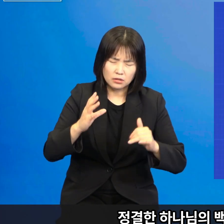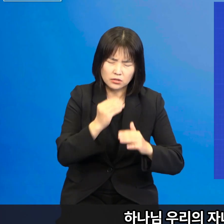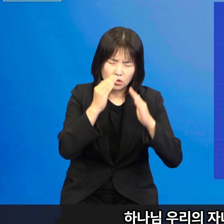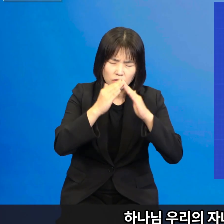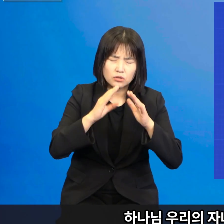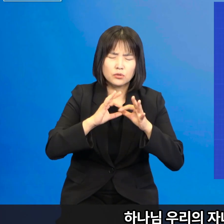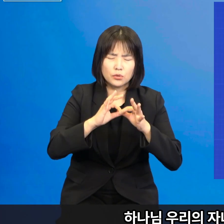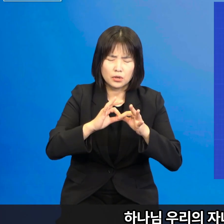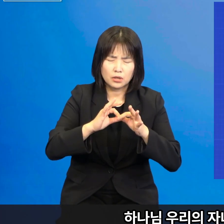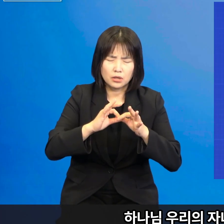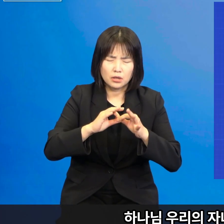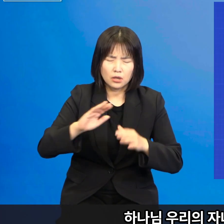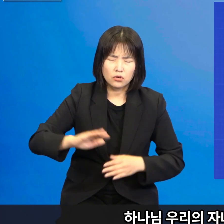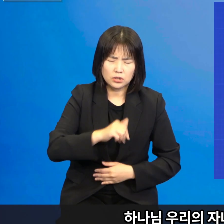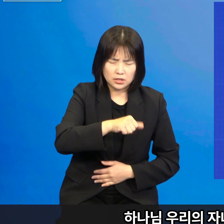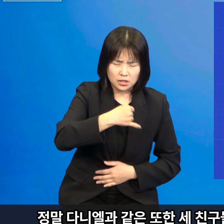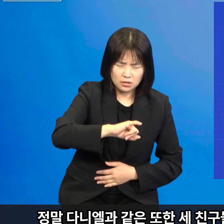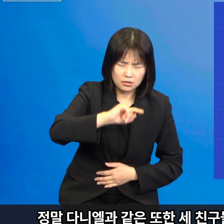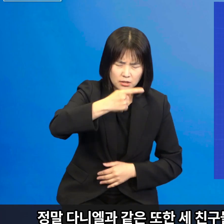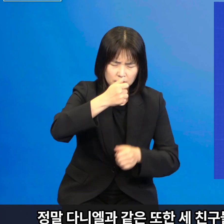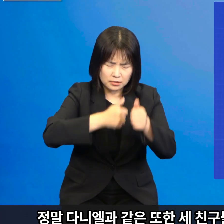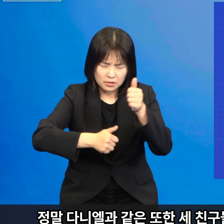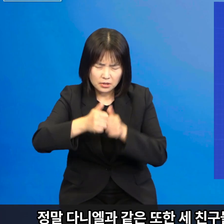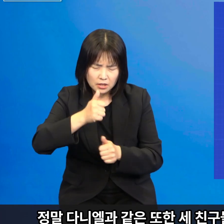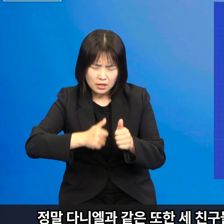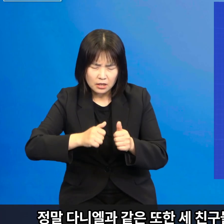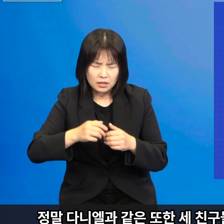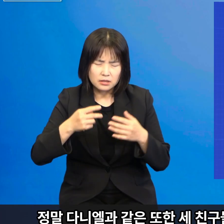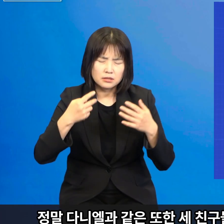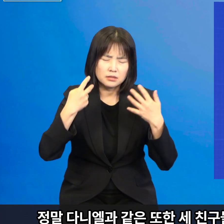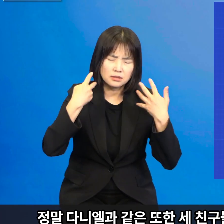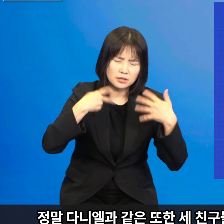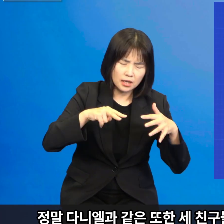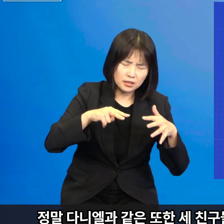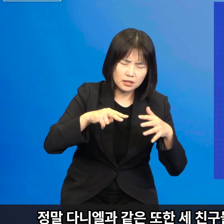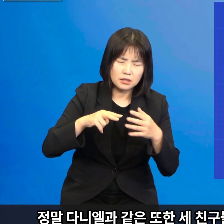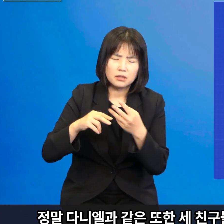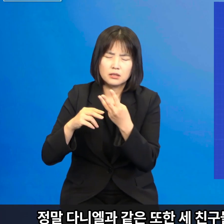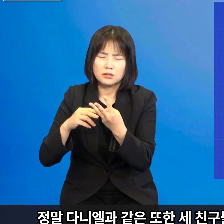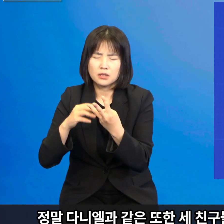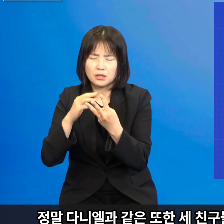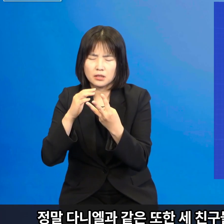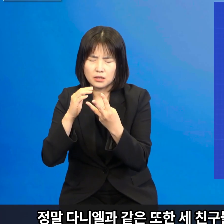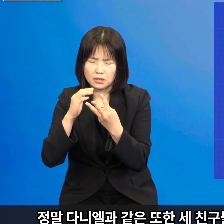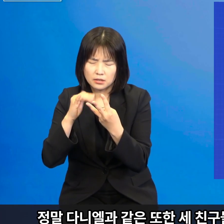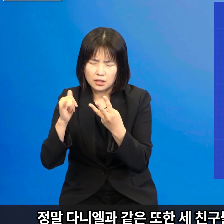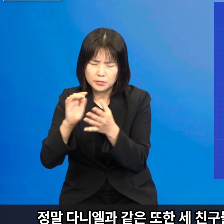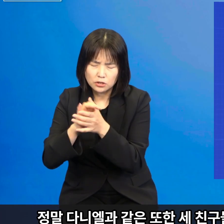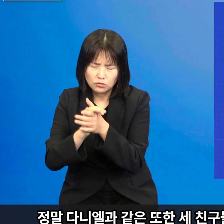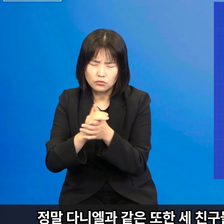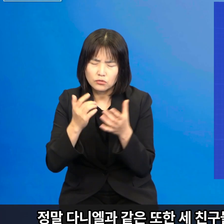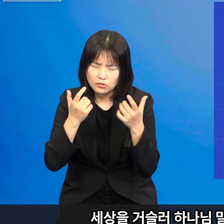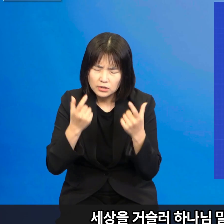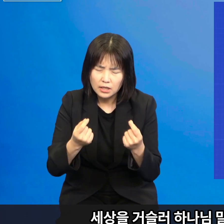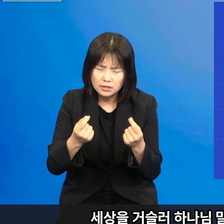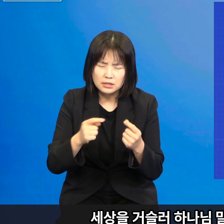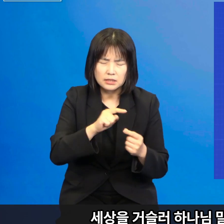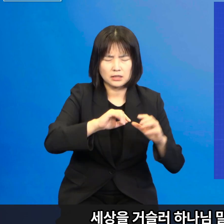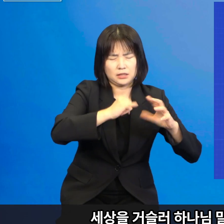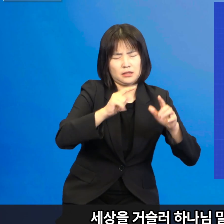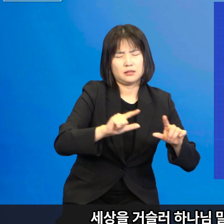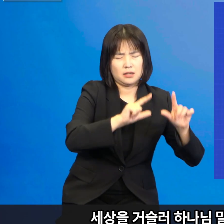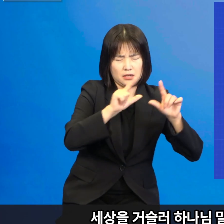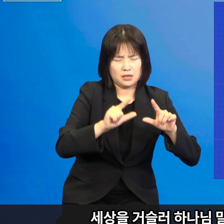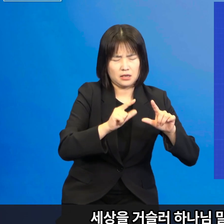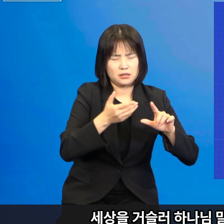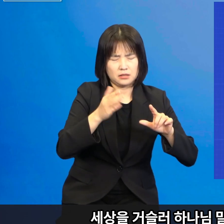통하여 하나님, 우리의 자녀들과 다음 세대가 정말 다니엘과 같은, 또한 새 친구들과 같은 하나님, 이 세상에 살지만 세상을